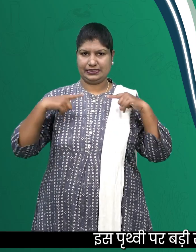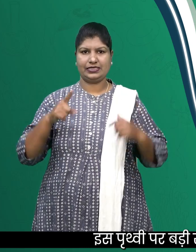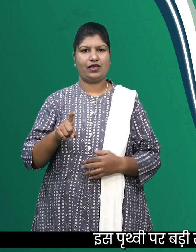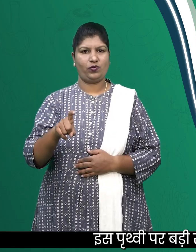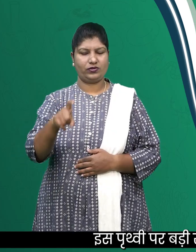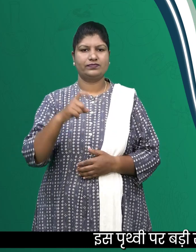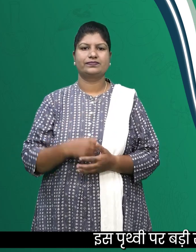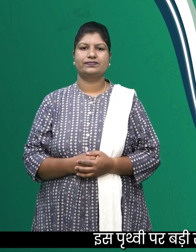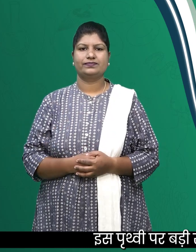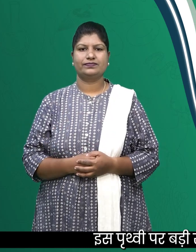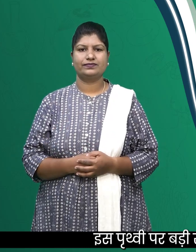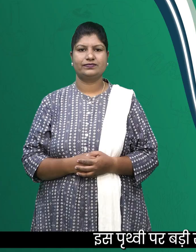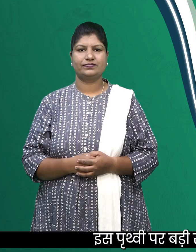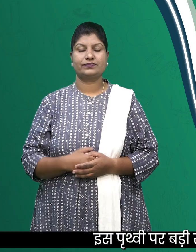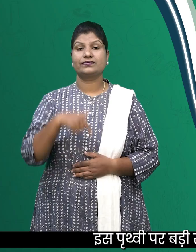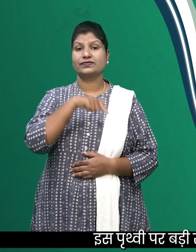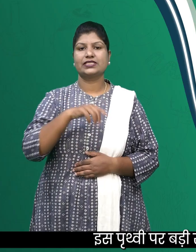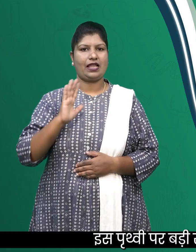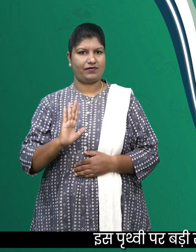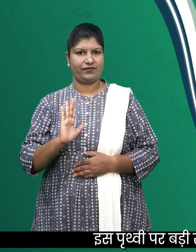जीवित जीव है।